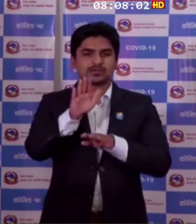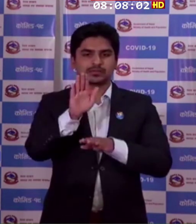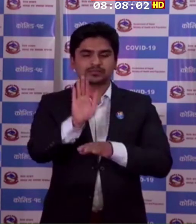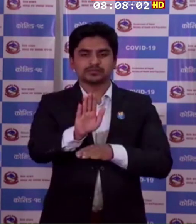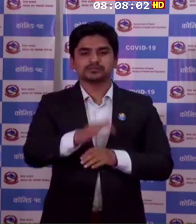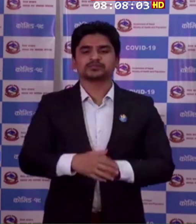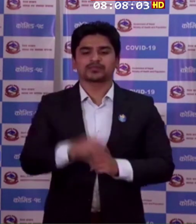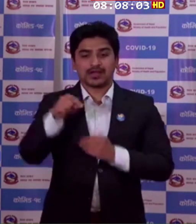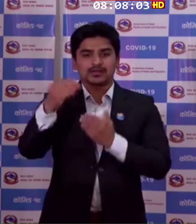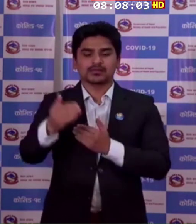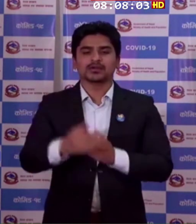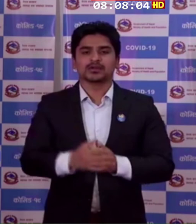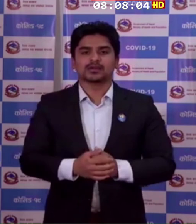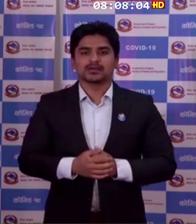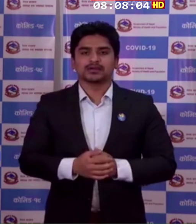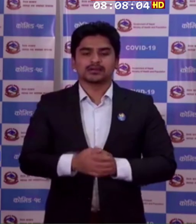संक्रमितहरू रहनु भएको छ आजसम्म।